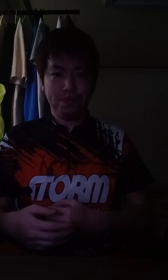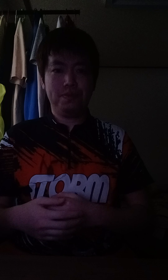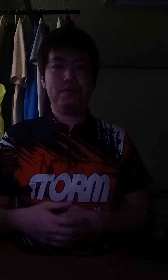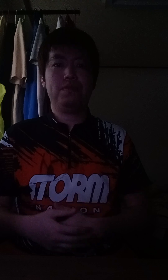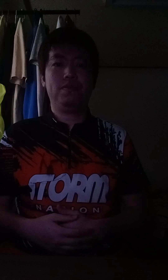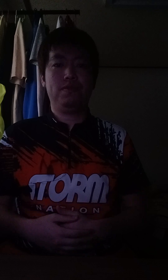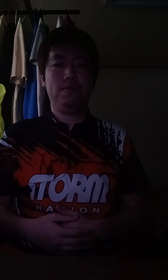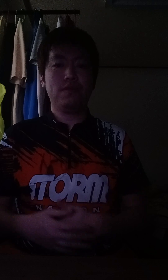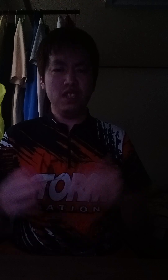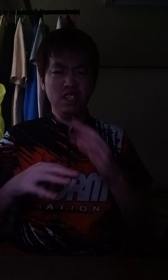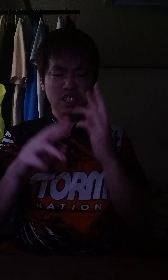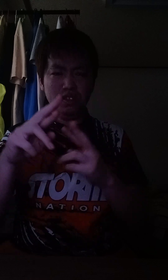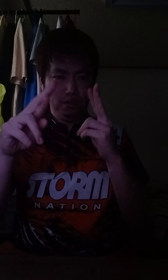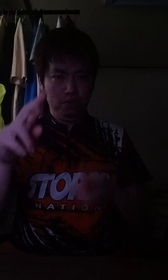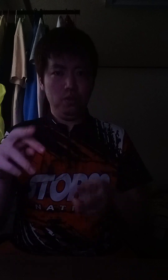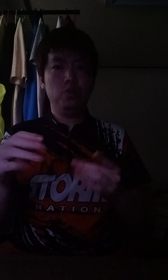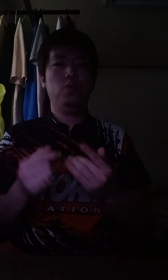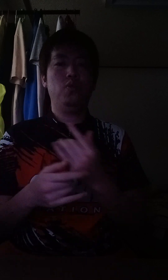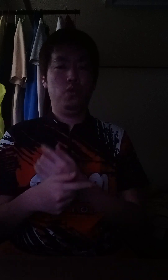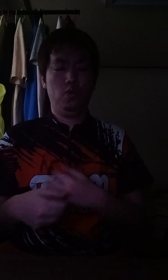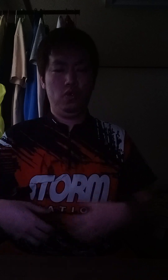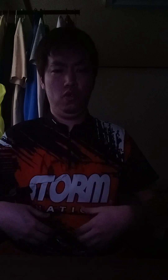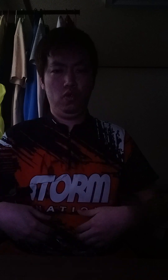곧 이 약도 끊을 날이 오겠죠.